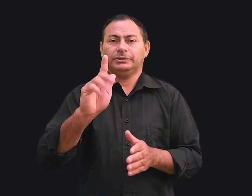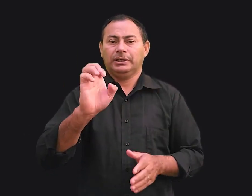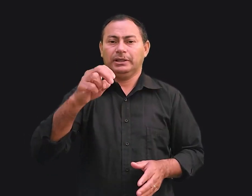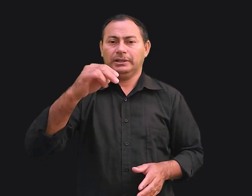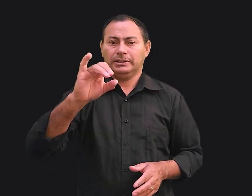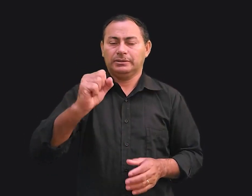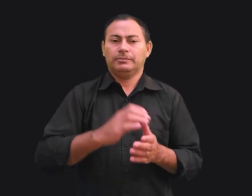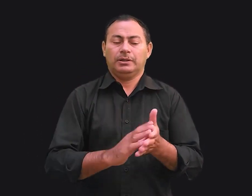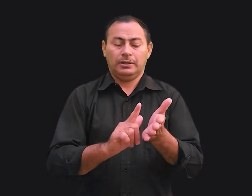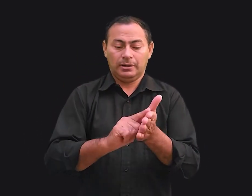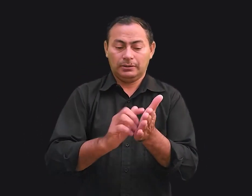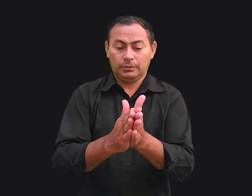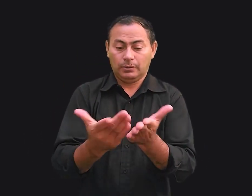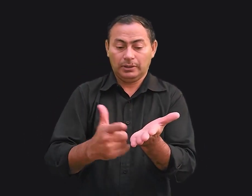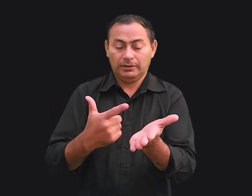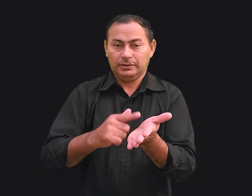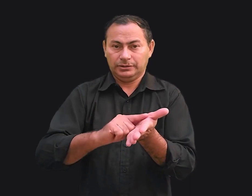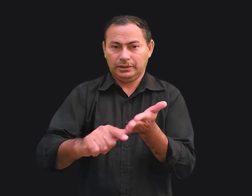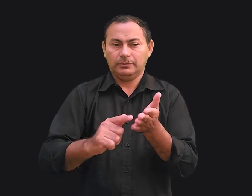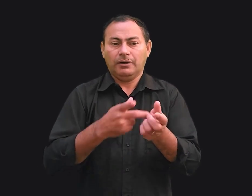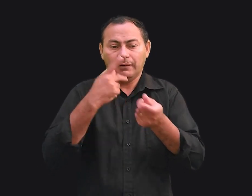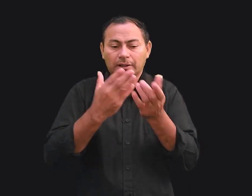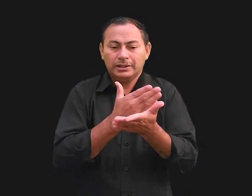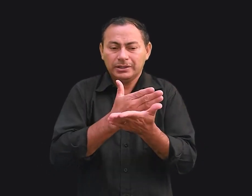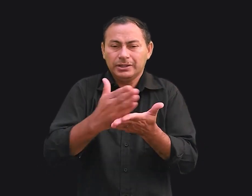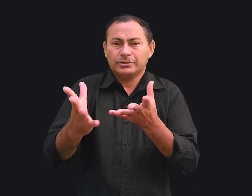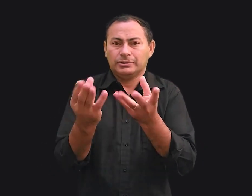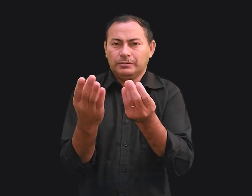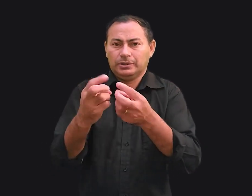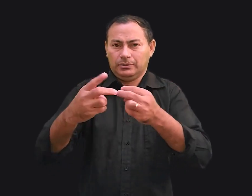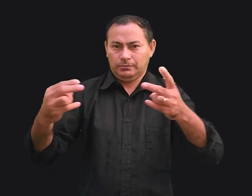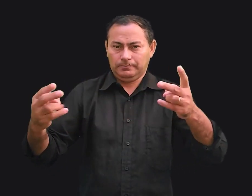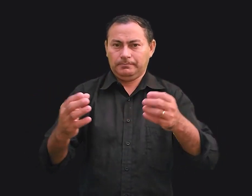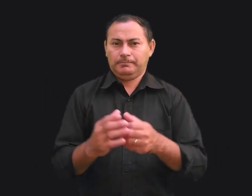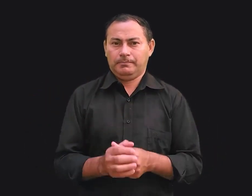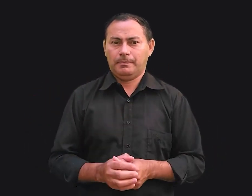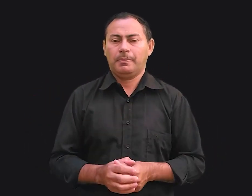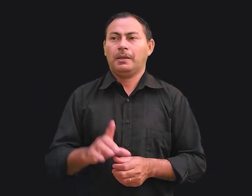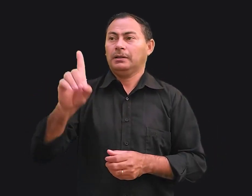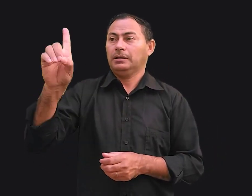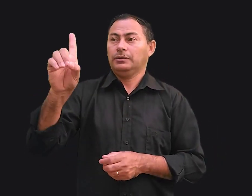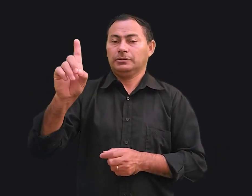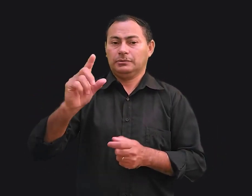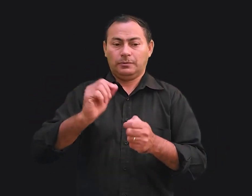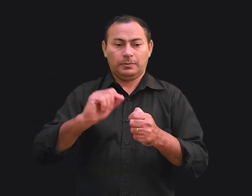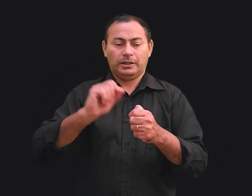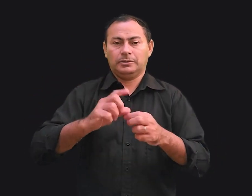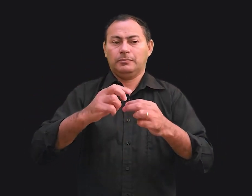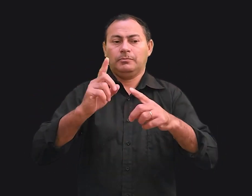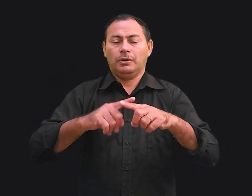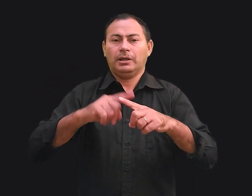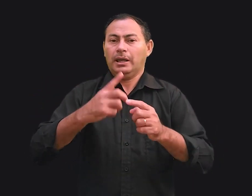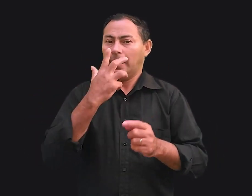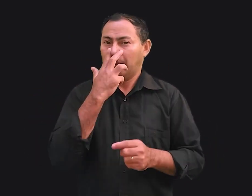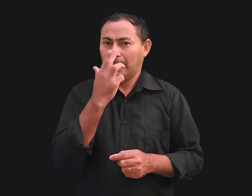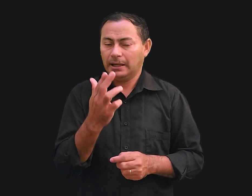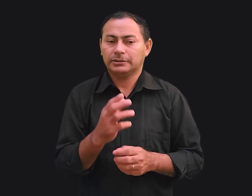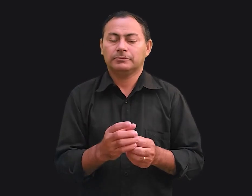Gênesis. No livro de Gênesis, Deus fala sobre o início de muitas coisas. E Deus não faz isso porque acha que nos